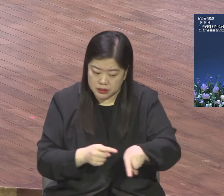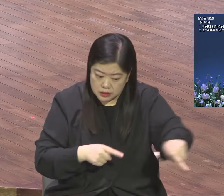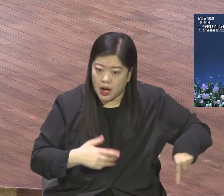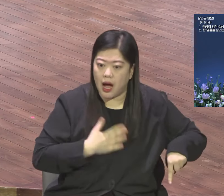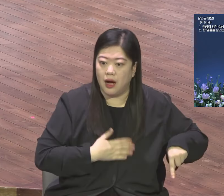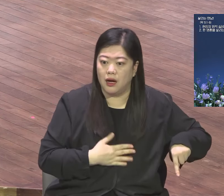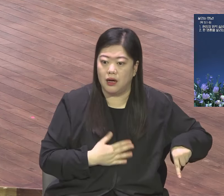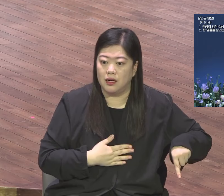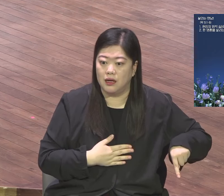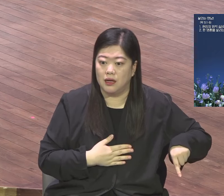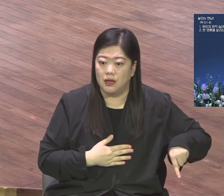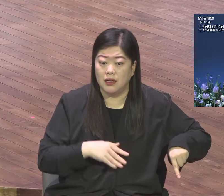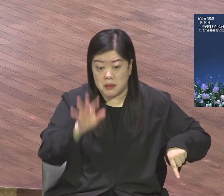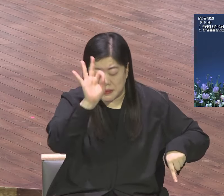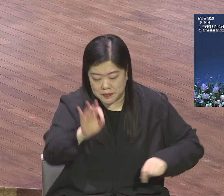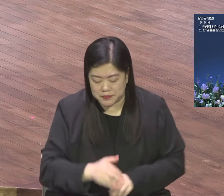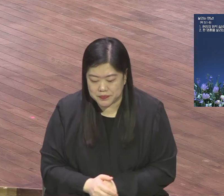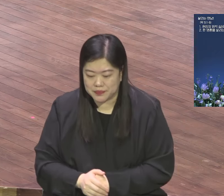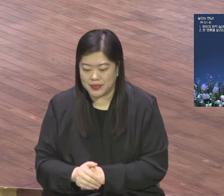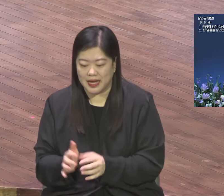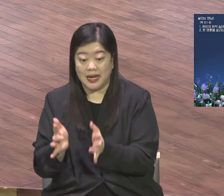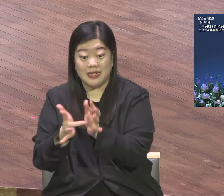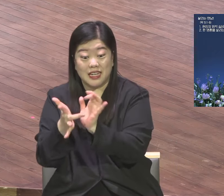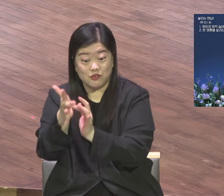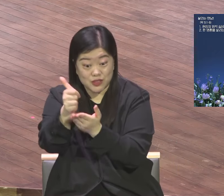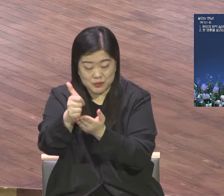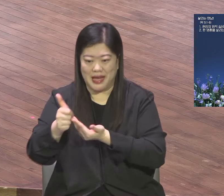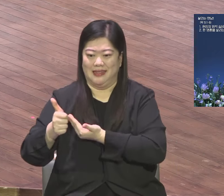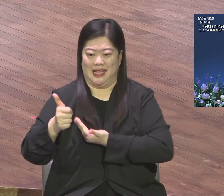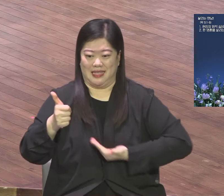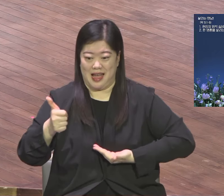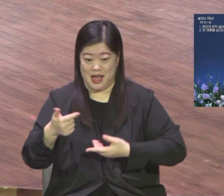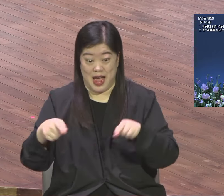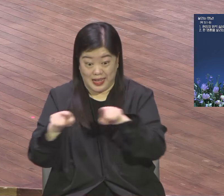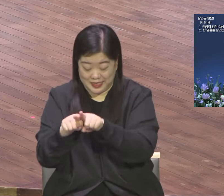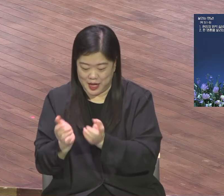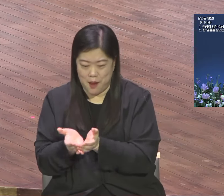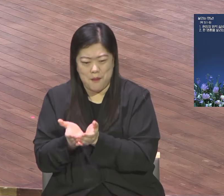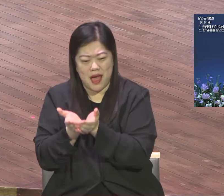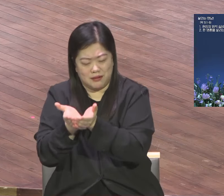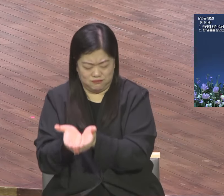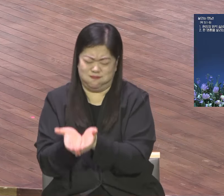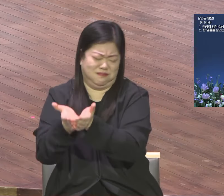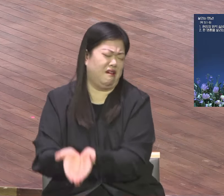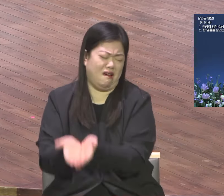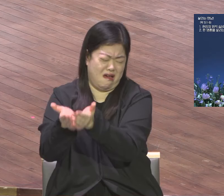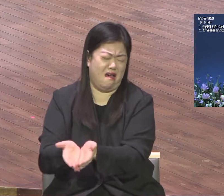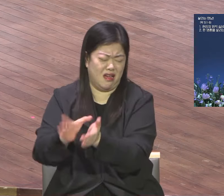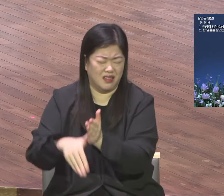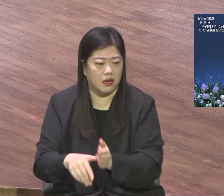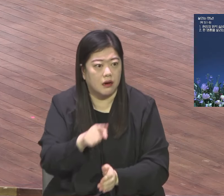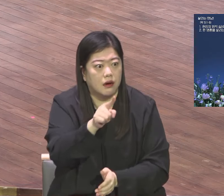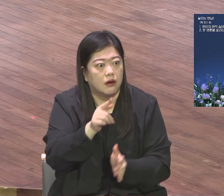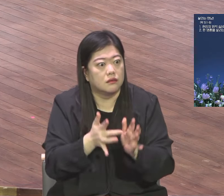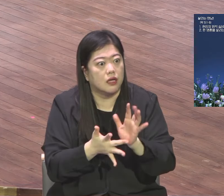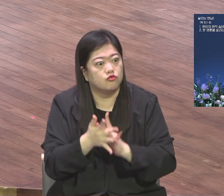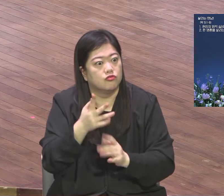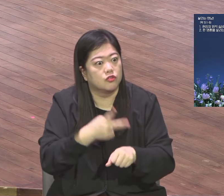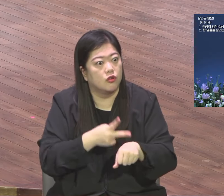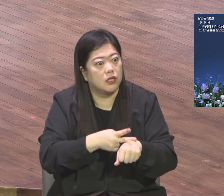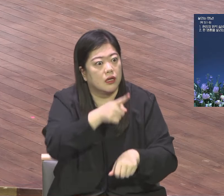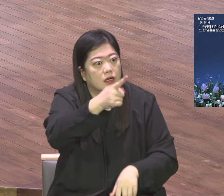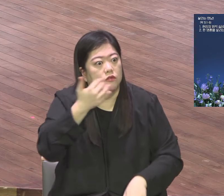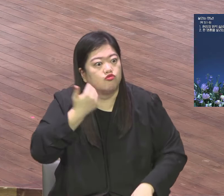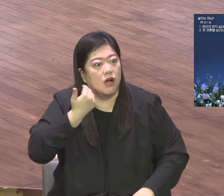제자들은 따라가는 제자들은 제대로 지금 깨닫지는 못하고 있는데 귀신들이